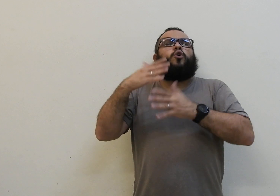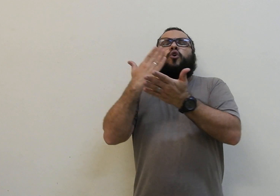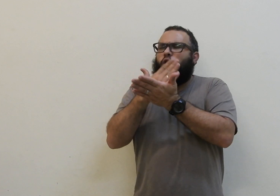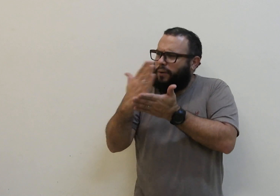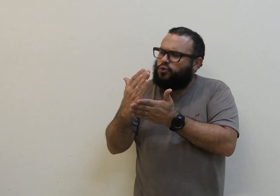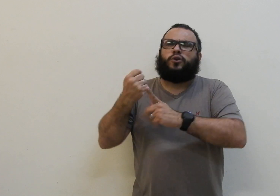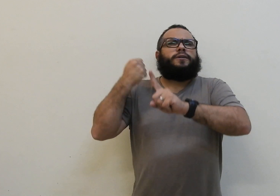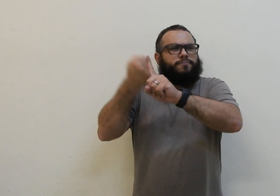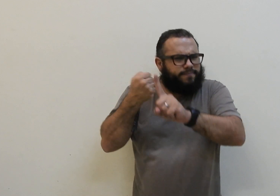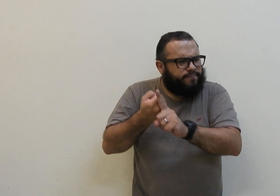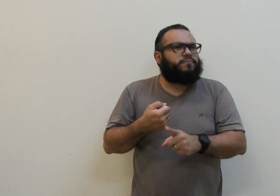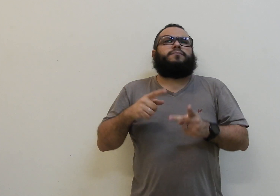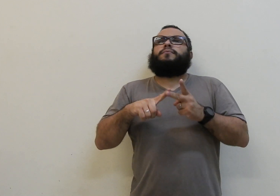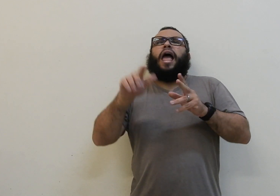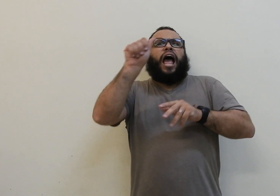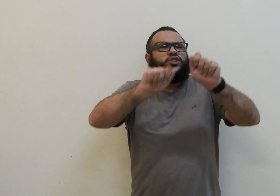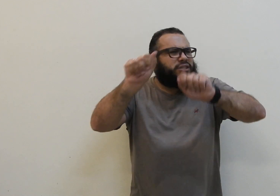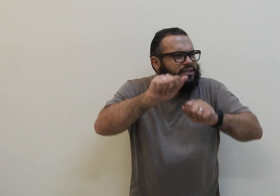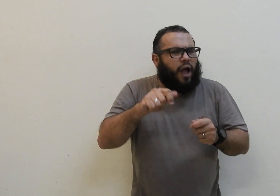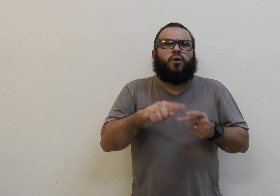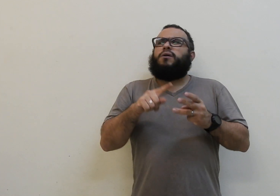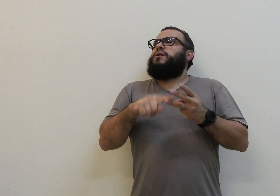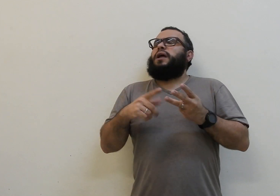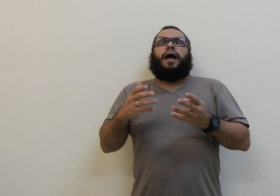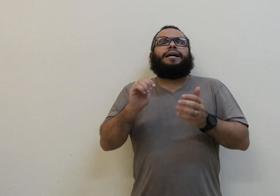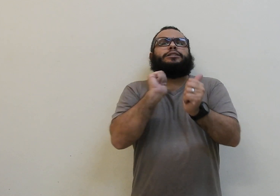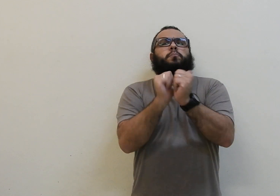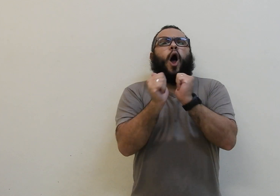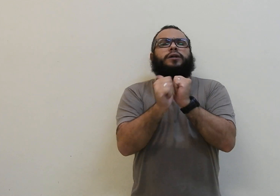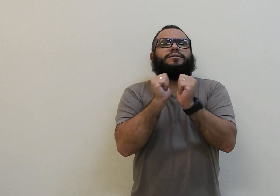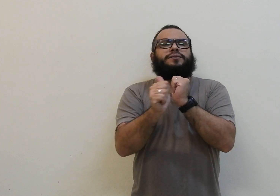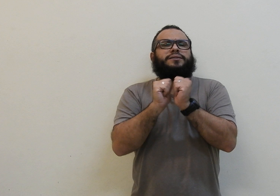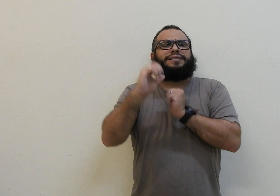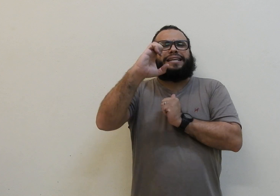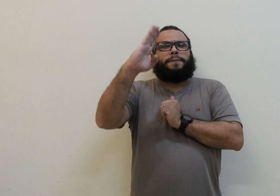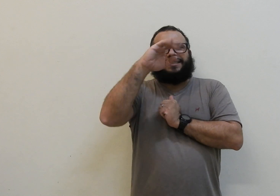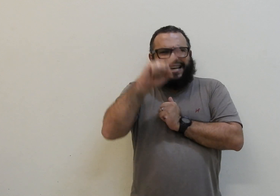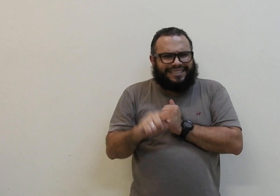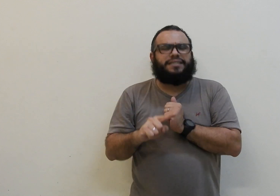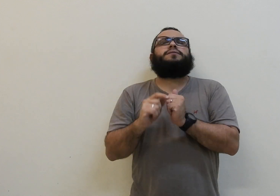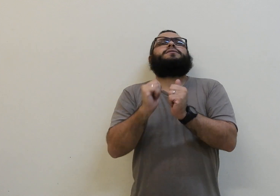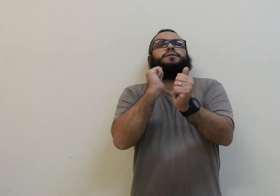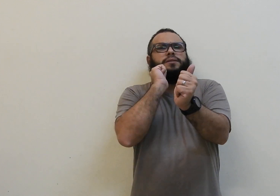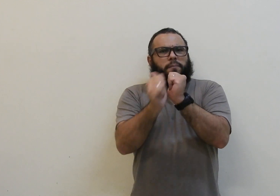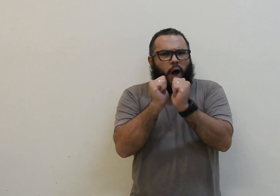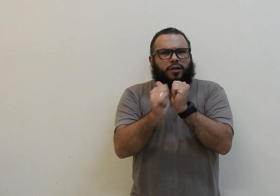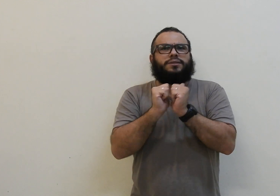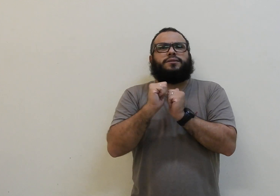Surdos. Ela começa a fazer lutas junto às associações, a CDBS, que